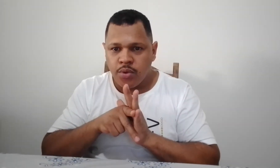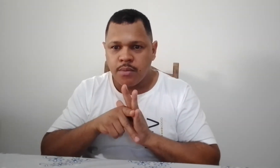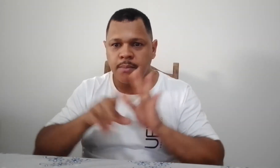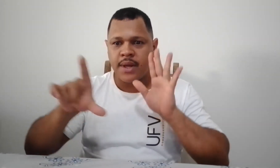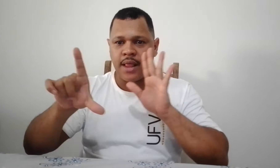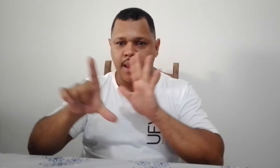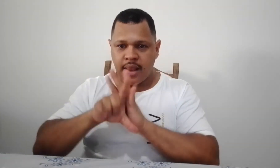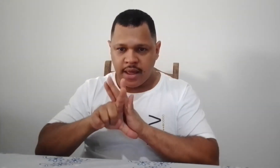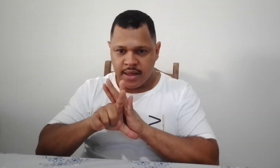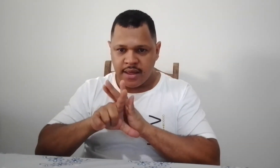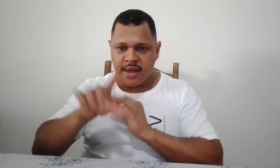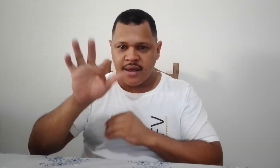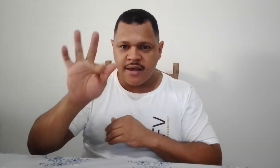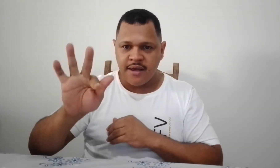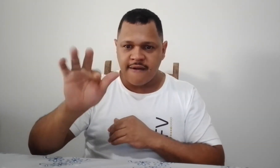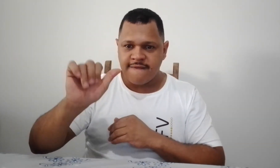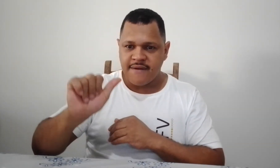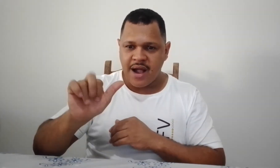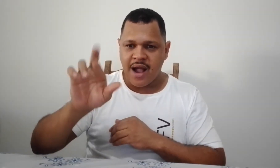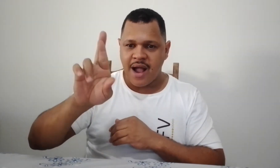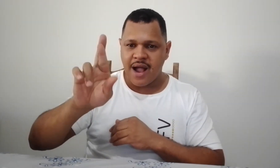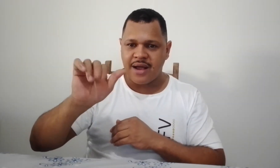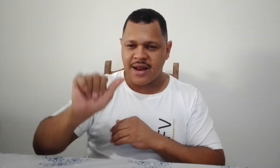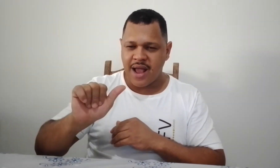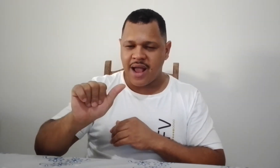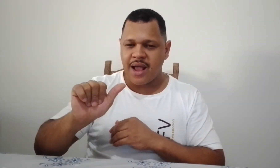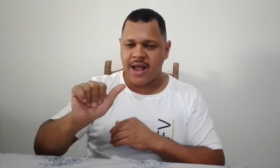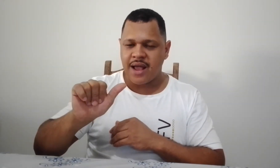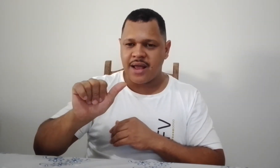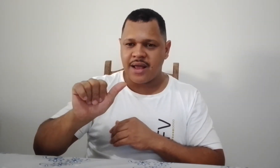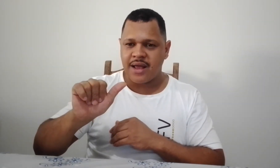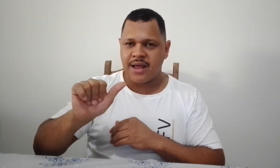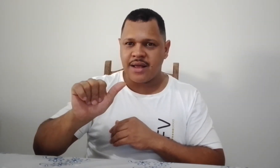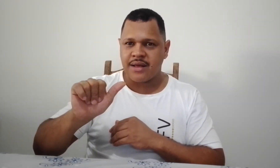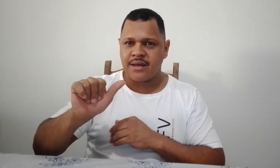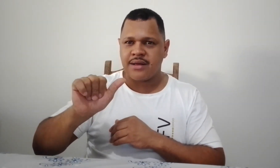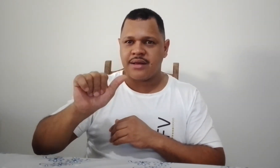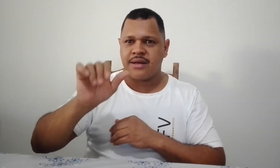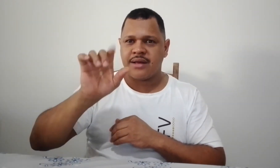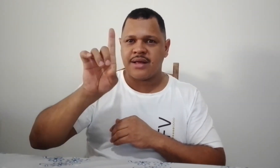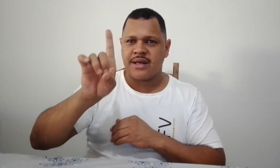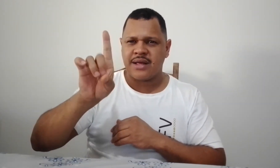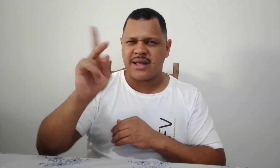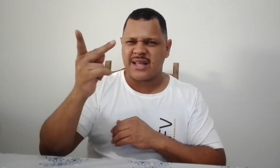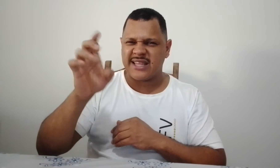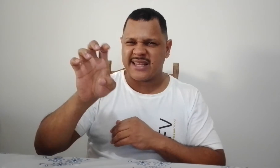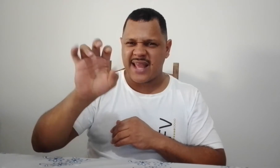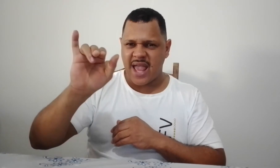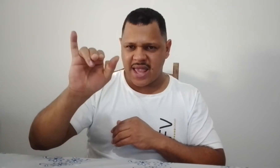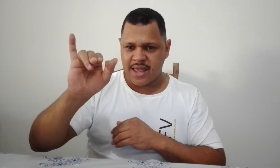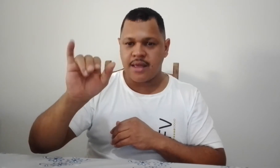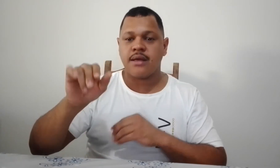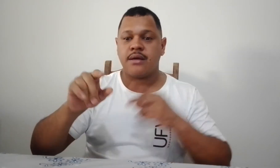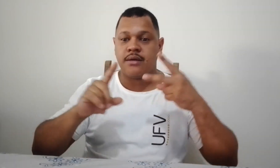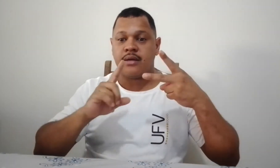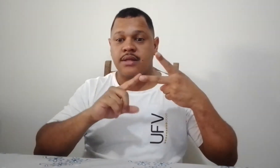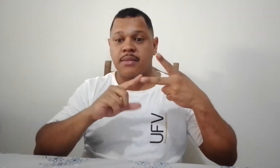Neumann e depois por Lenz. A lei de Lenz, pessoal, é basicamente a lei de ação e reação para a